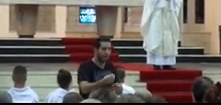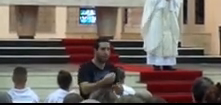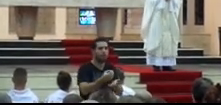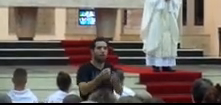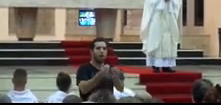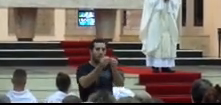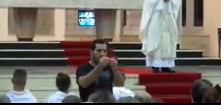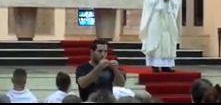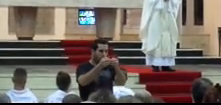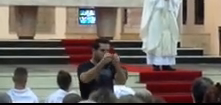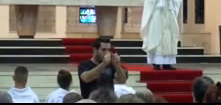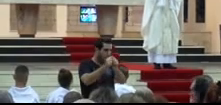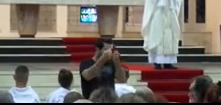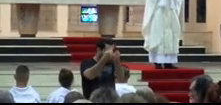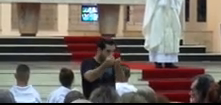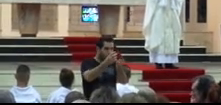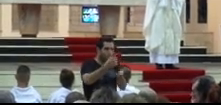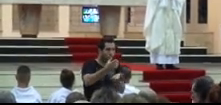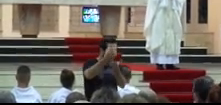de mim.